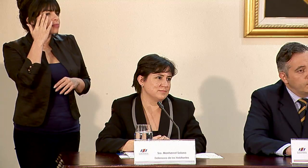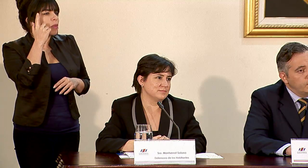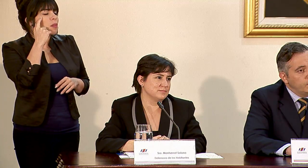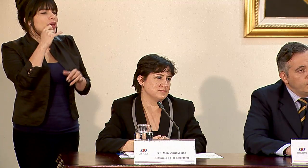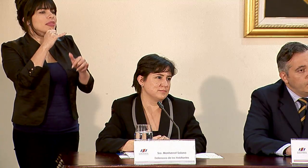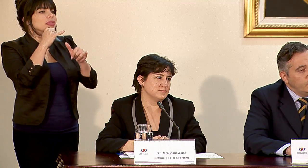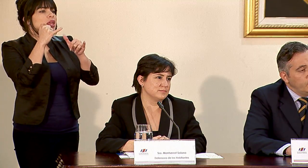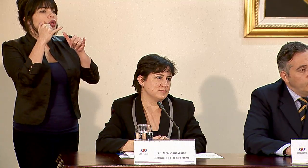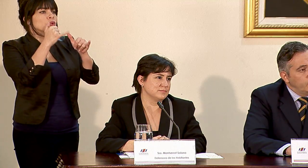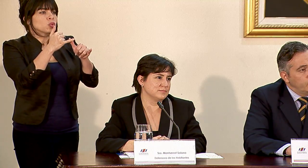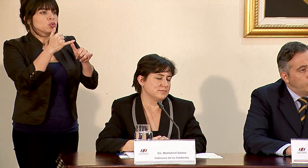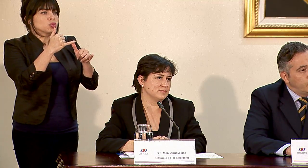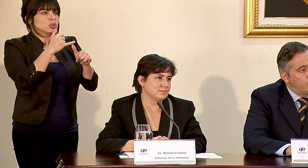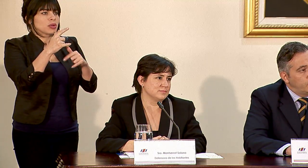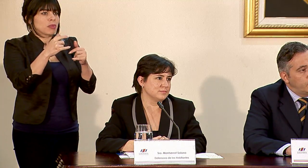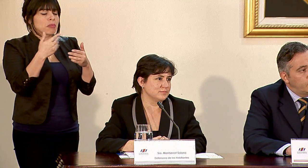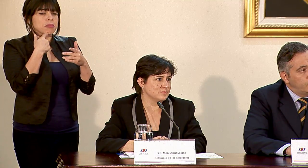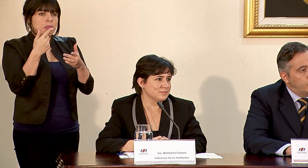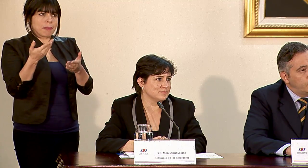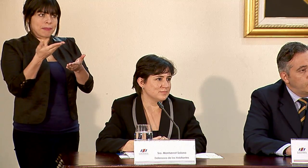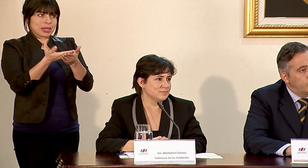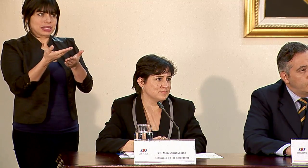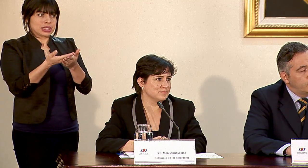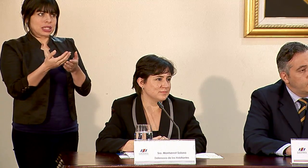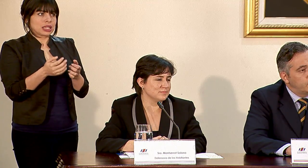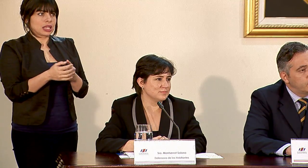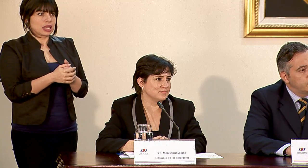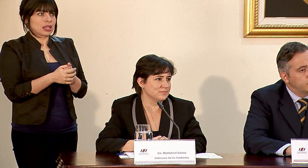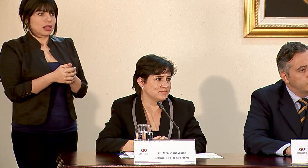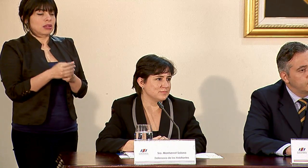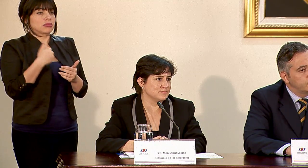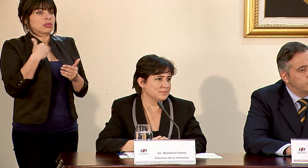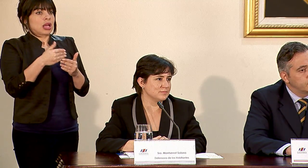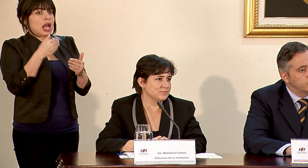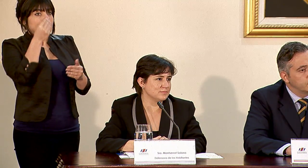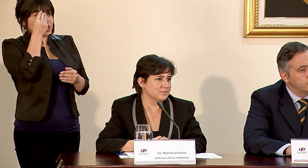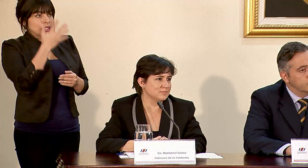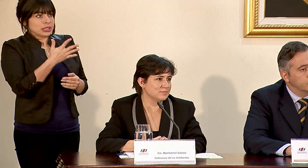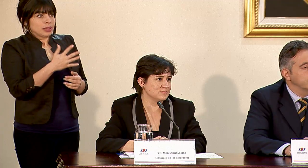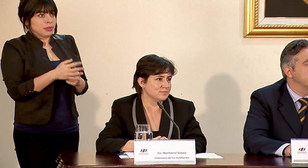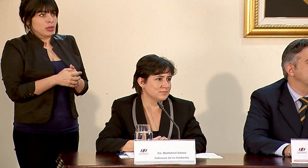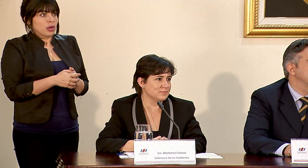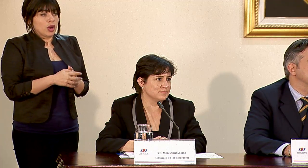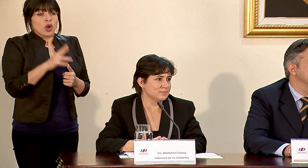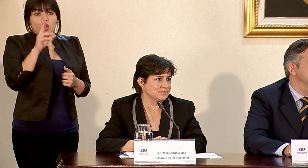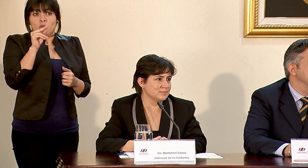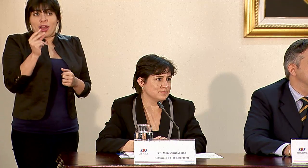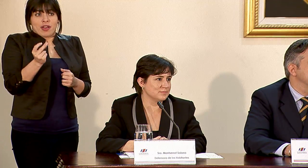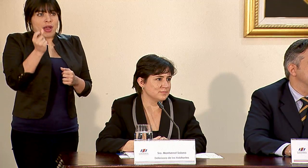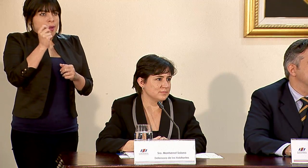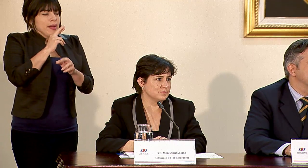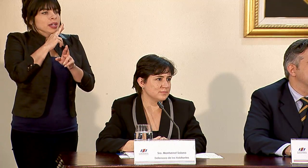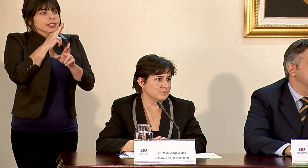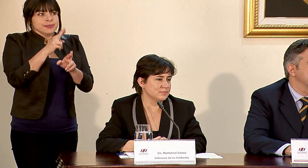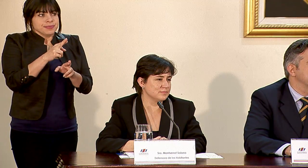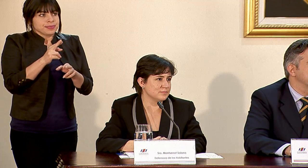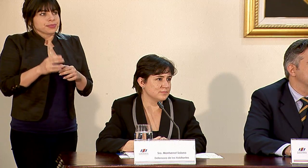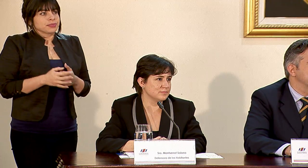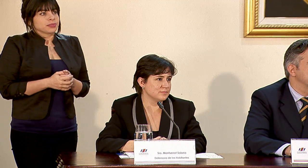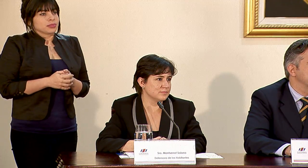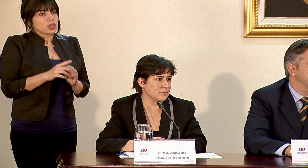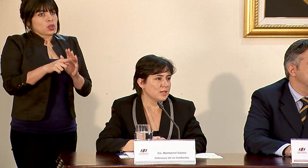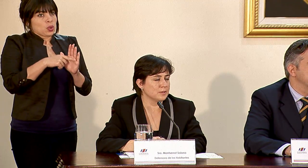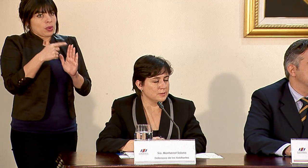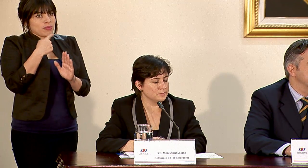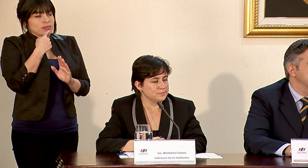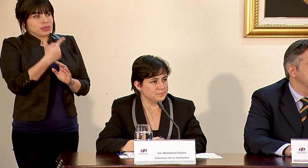denuncia que pensaba presentarme. Dice, no, preséntela, le anticipo, no es rápida la respuesta. De una